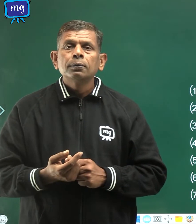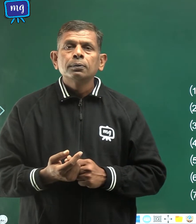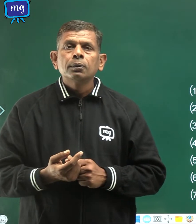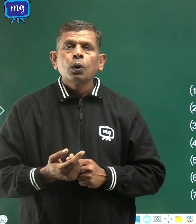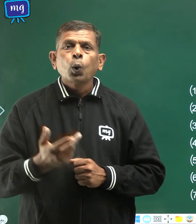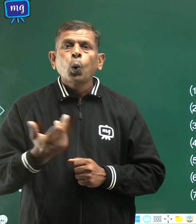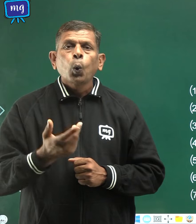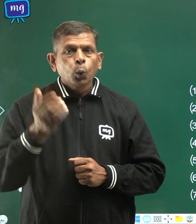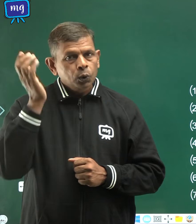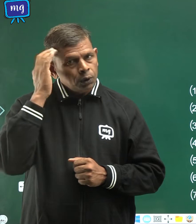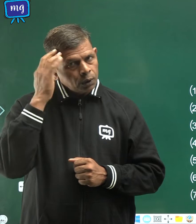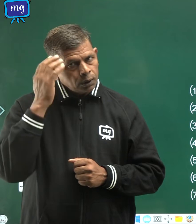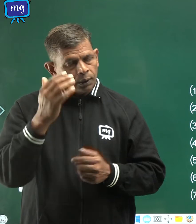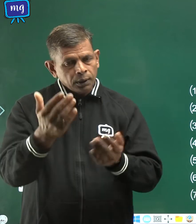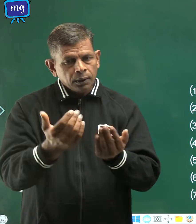कुछ जानकारी लेंगे।